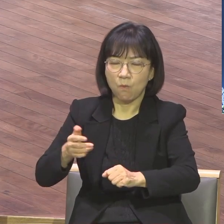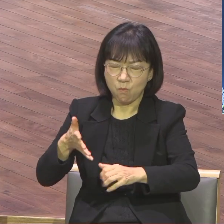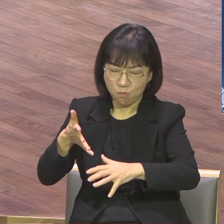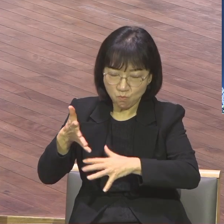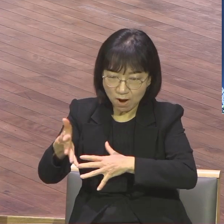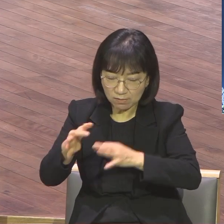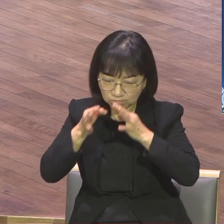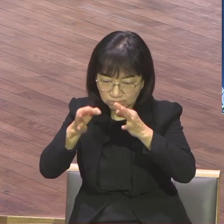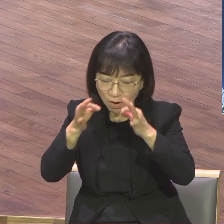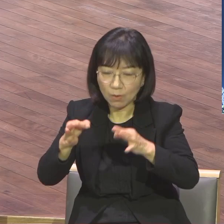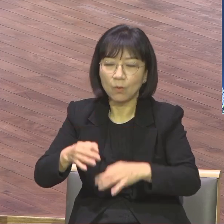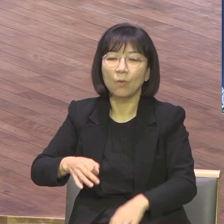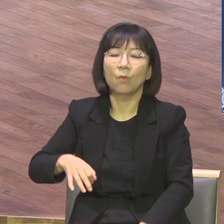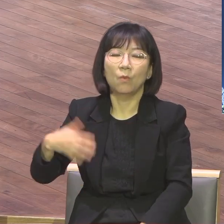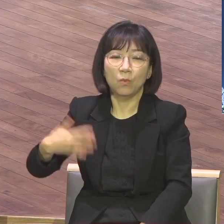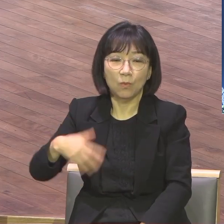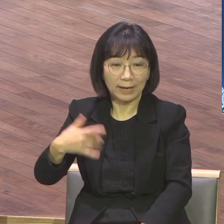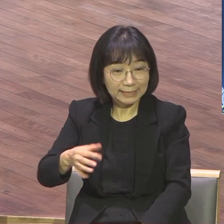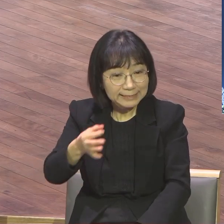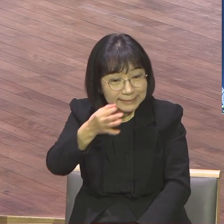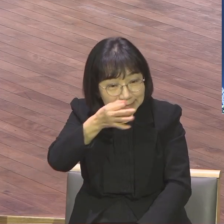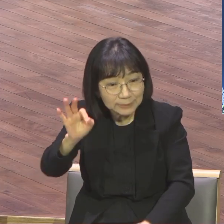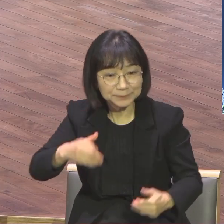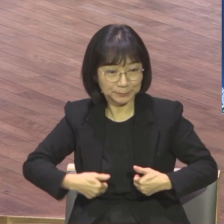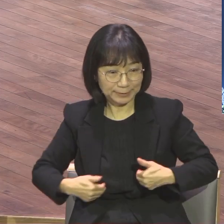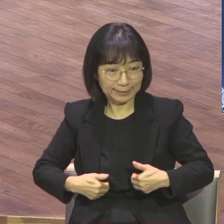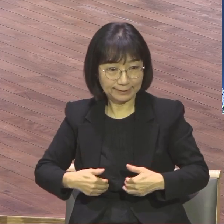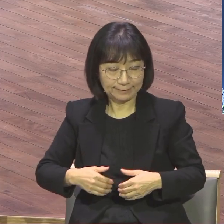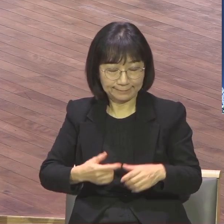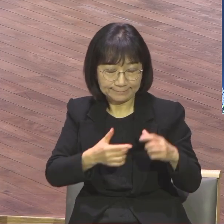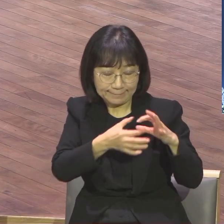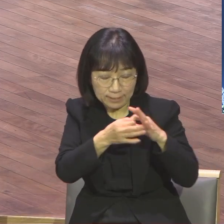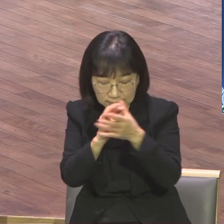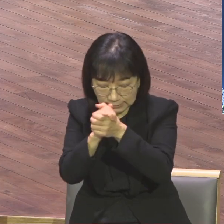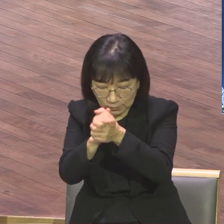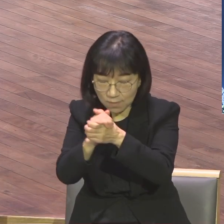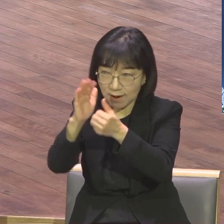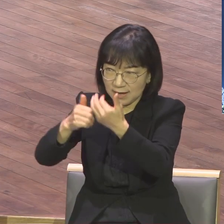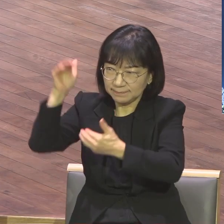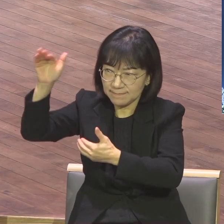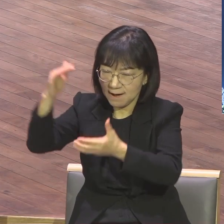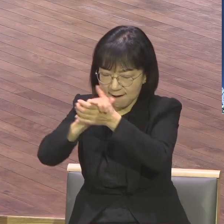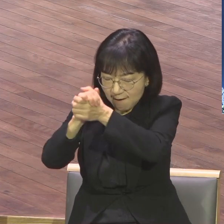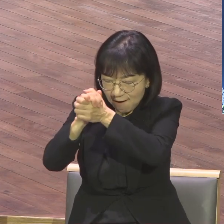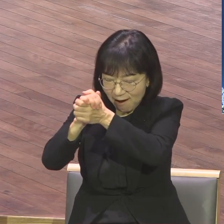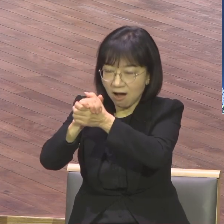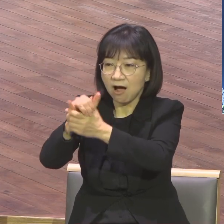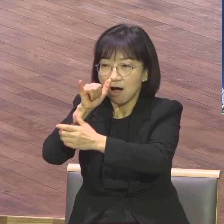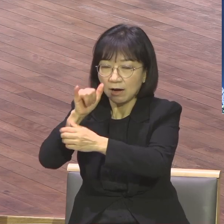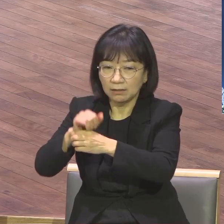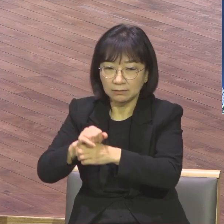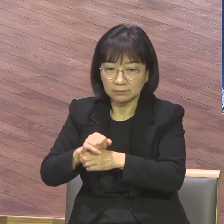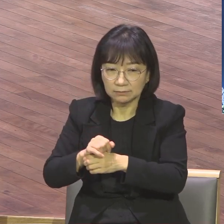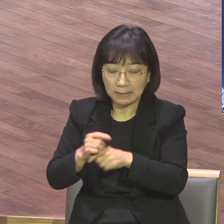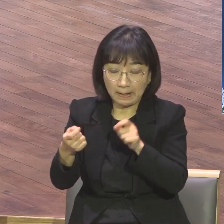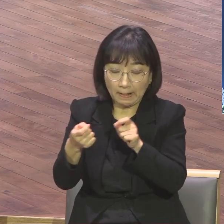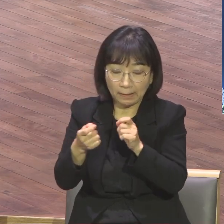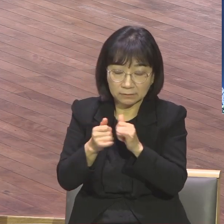올인하면서 24시 기도하고 하나님 앞에 매달리는 사람이구나. 가족이 더 잘